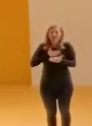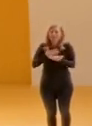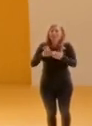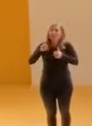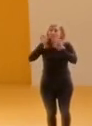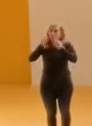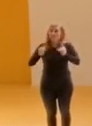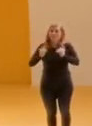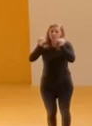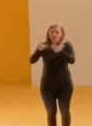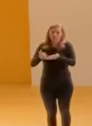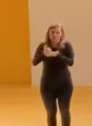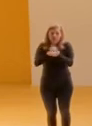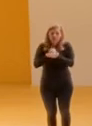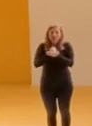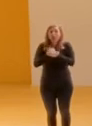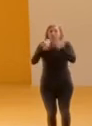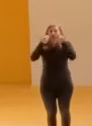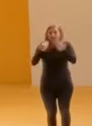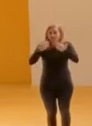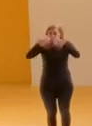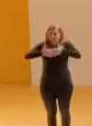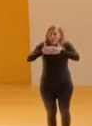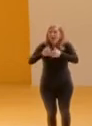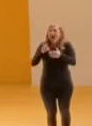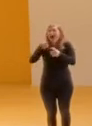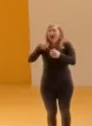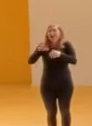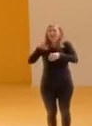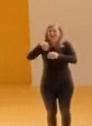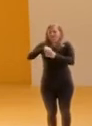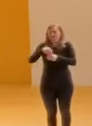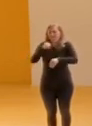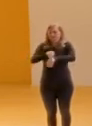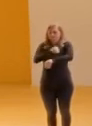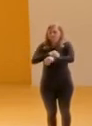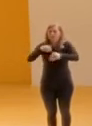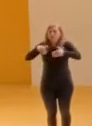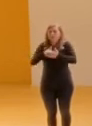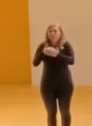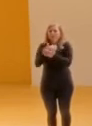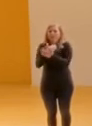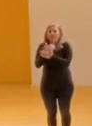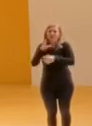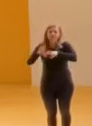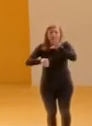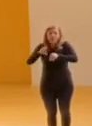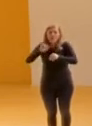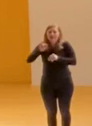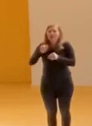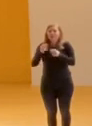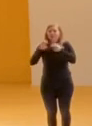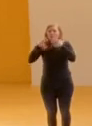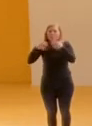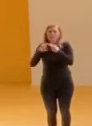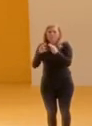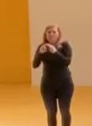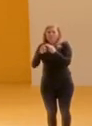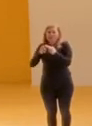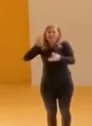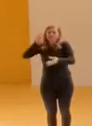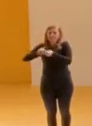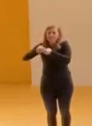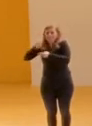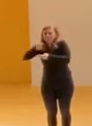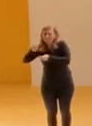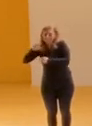według metod nowoczesnej księgowości i ustalania Salt to znaczy kalkulowanie pieniężne staje